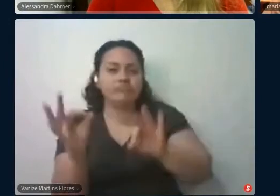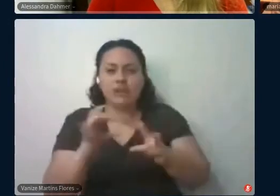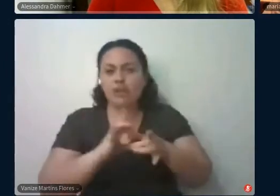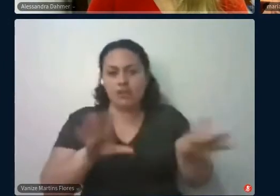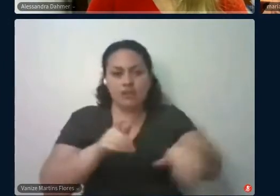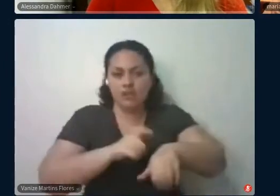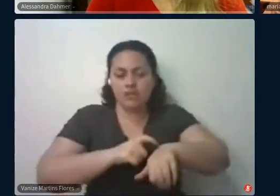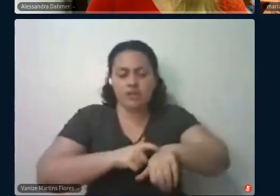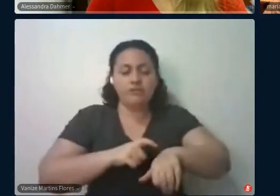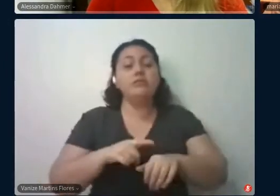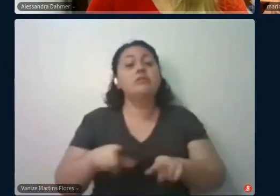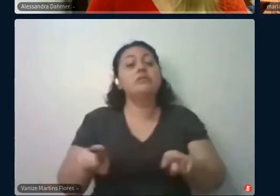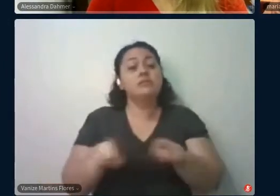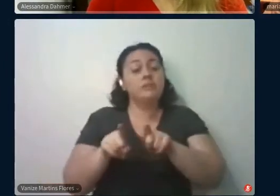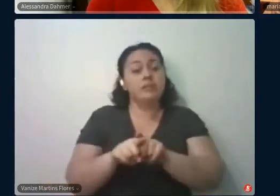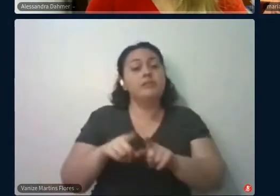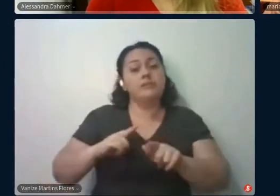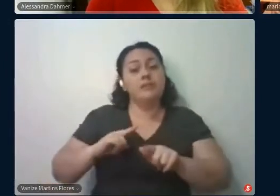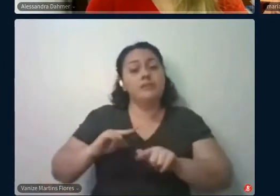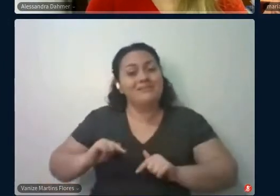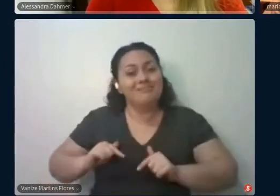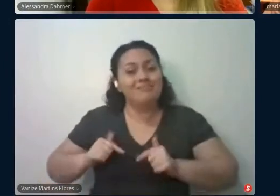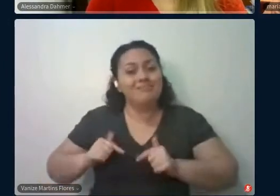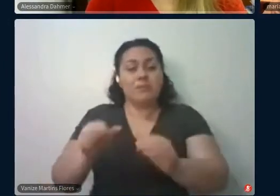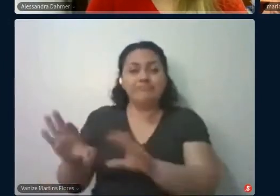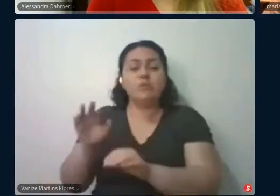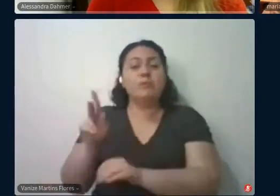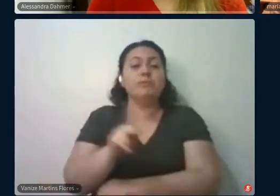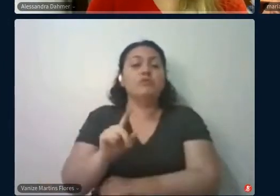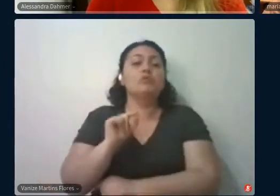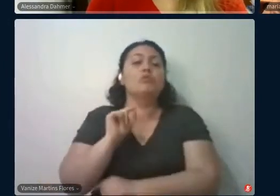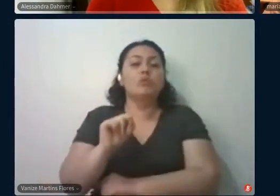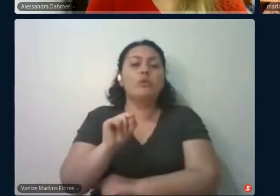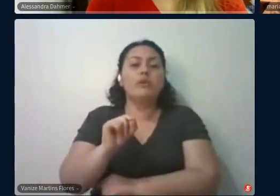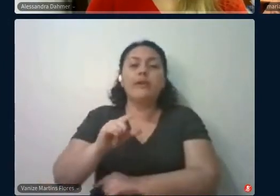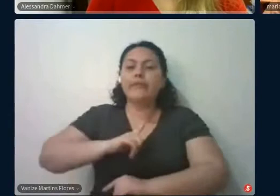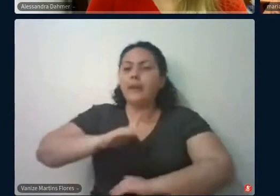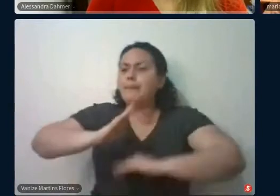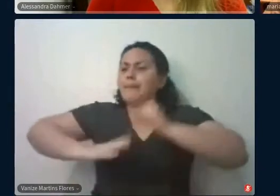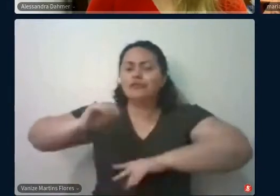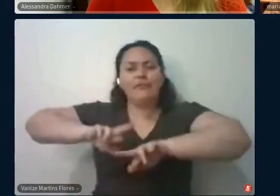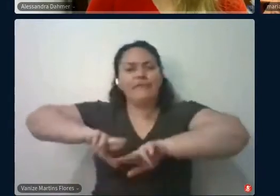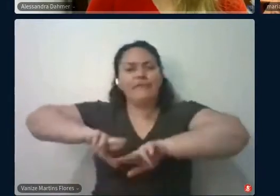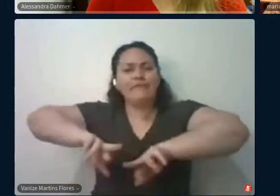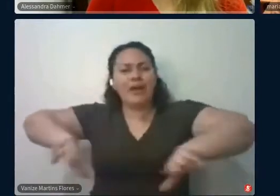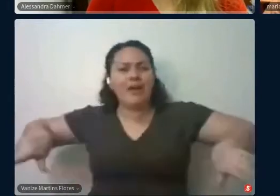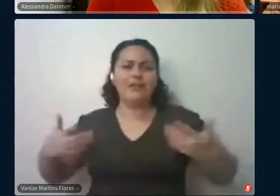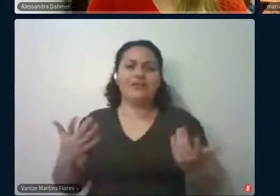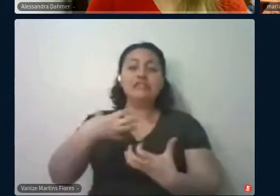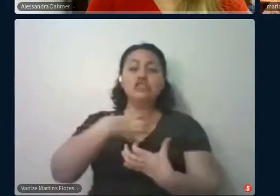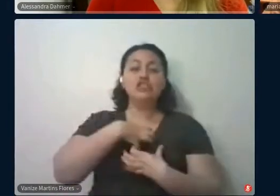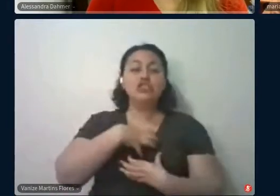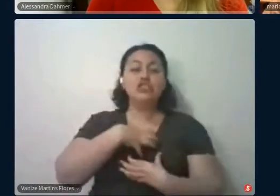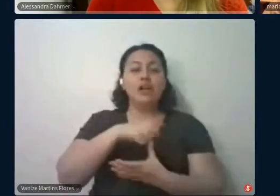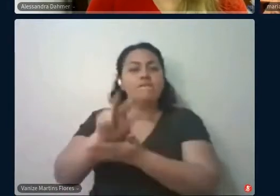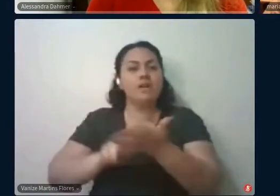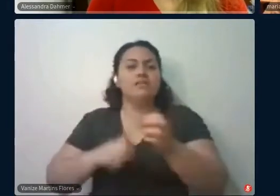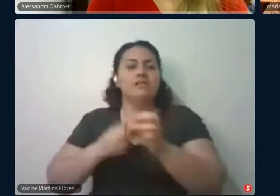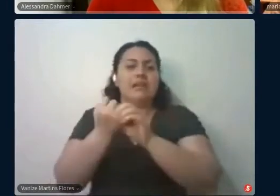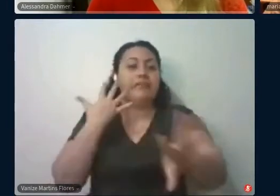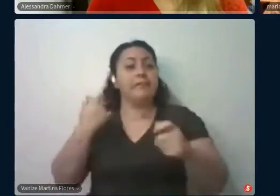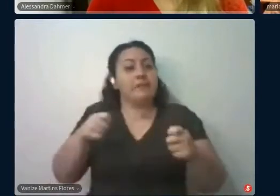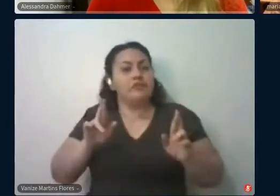muito fortemente com os professores na questão, assim, de usar atividades variadas, das formas de avaliar um aluno em EAD, como